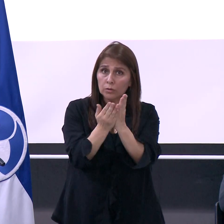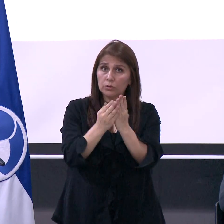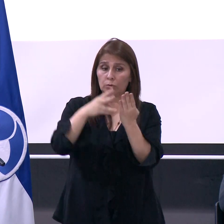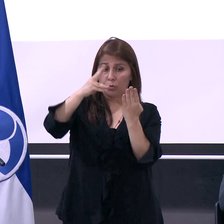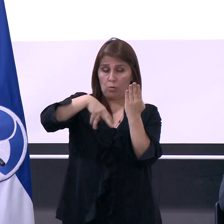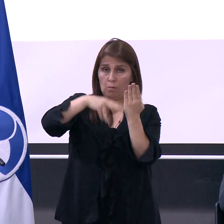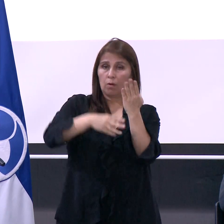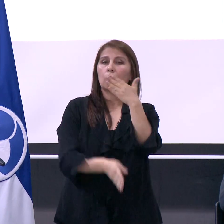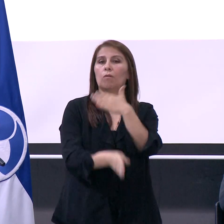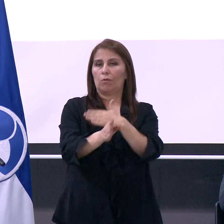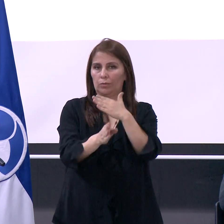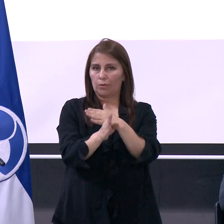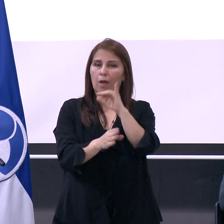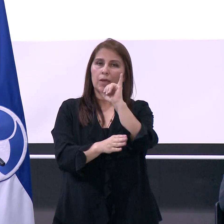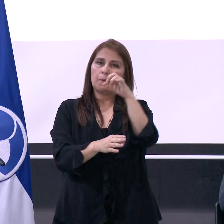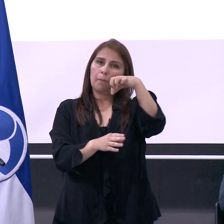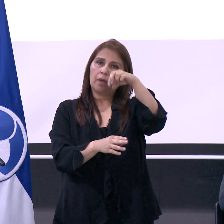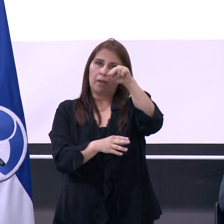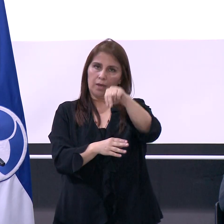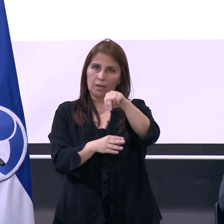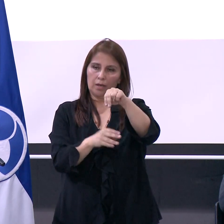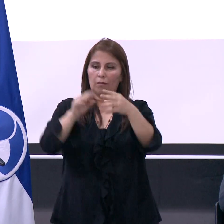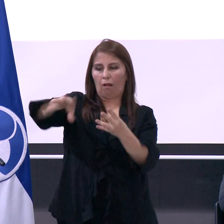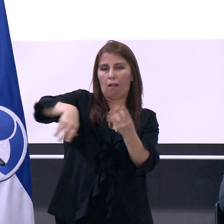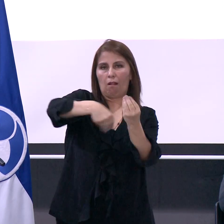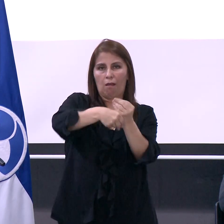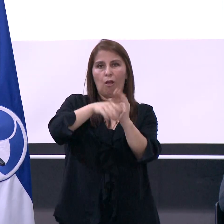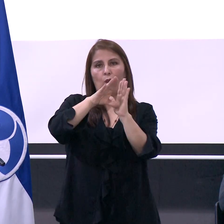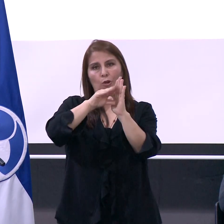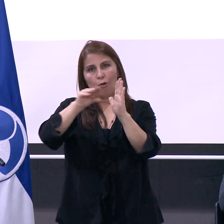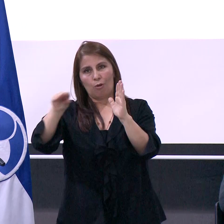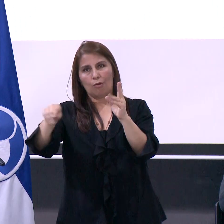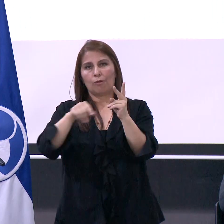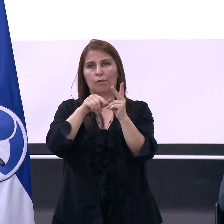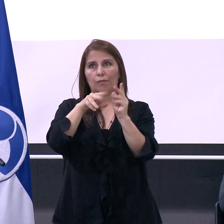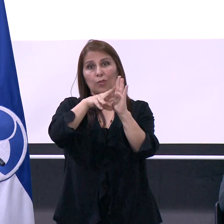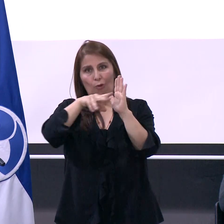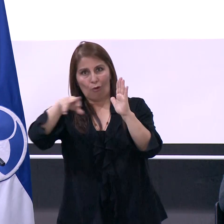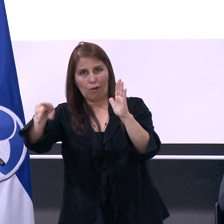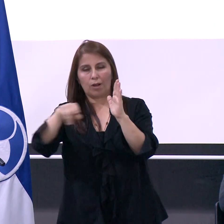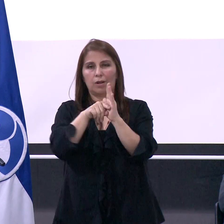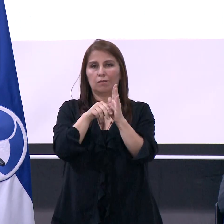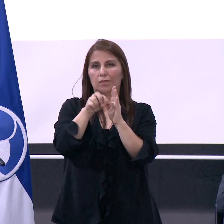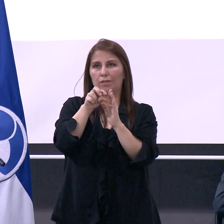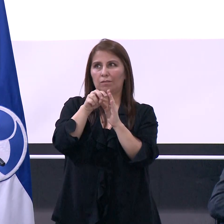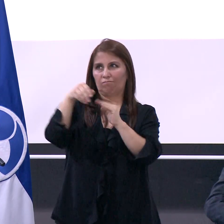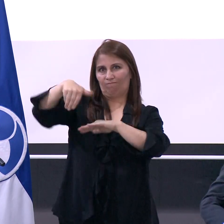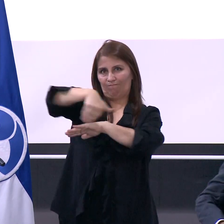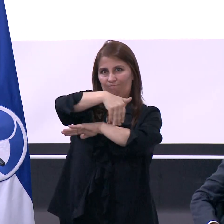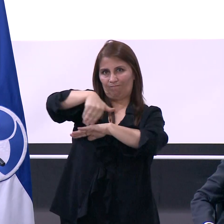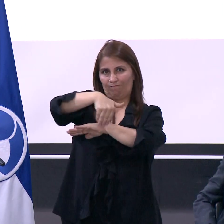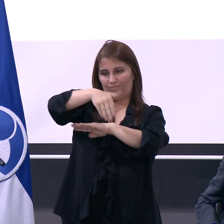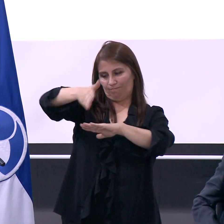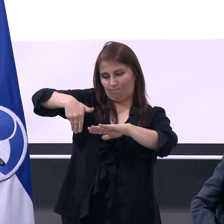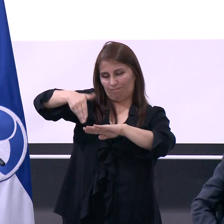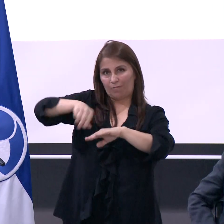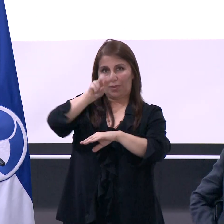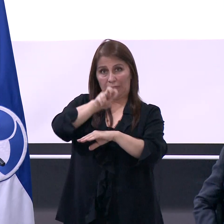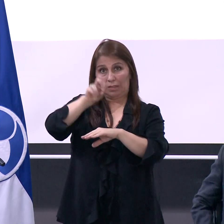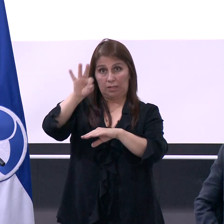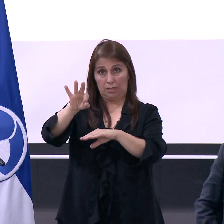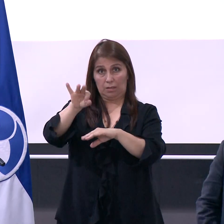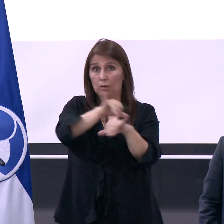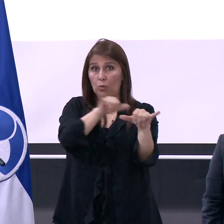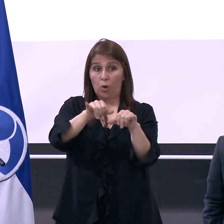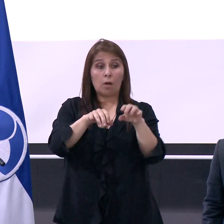pn con sus escuelas anexas del nogal y de la calle 73 además de las prácticas que se hacían en escuelas de